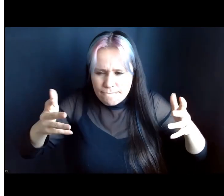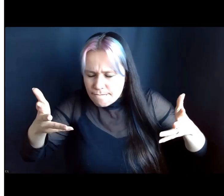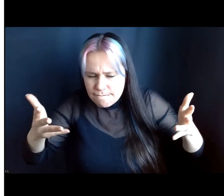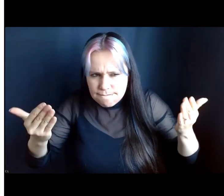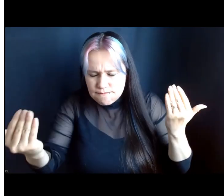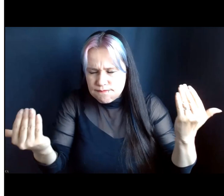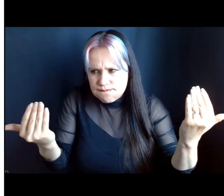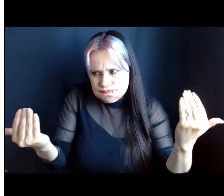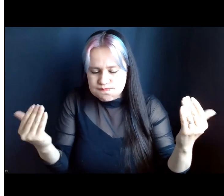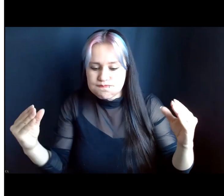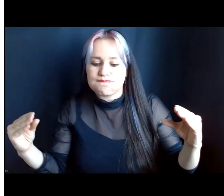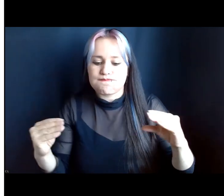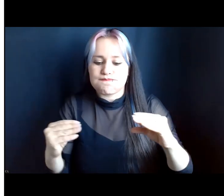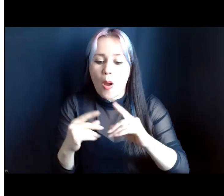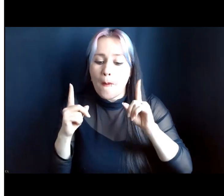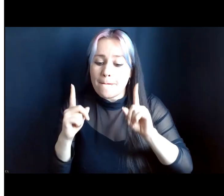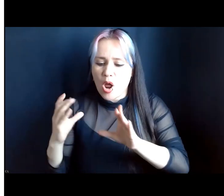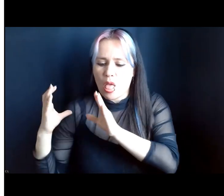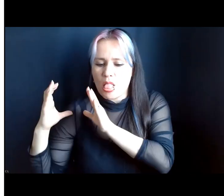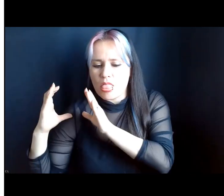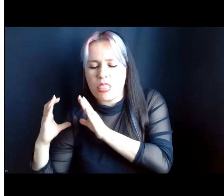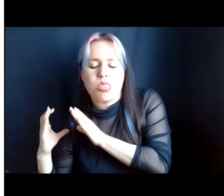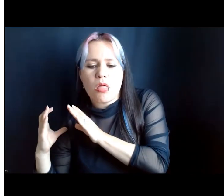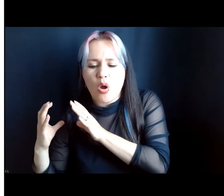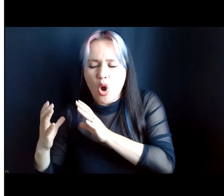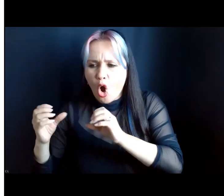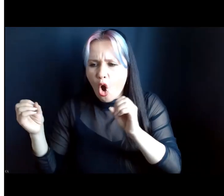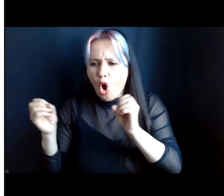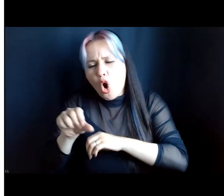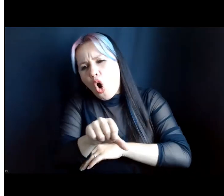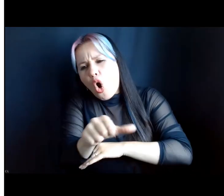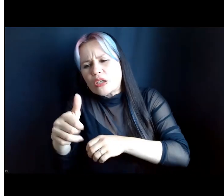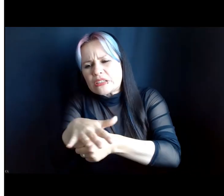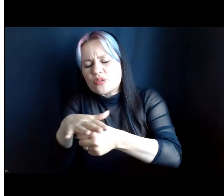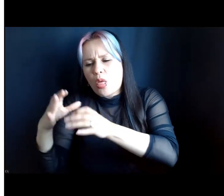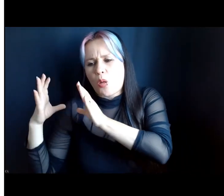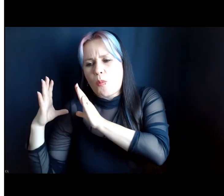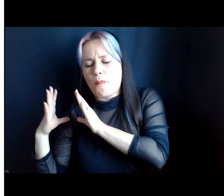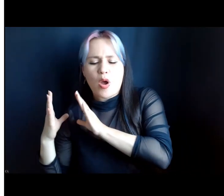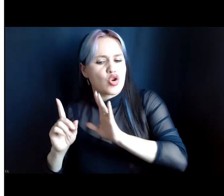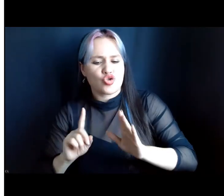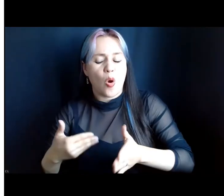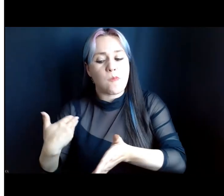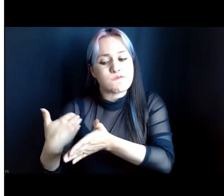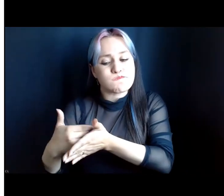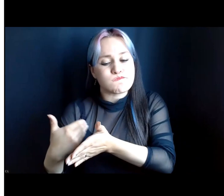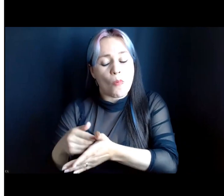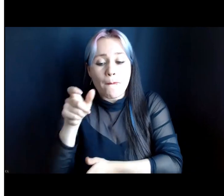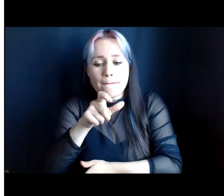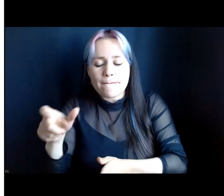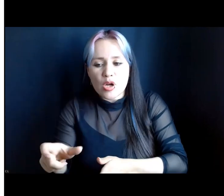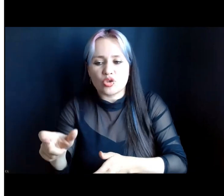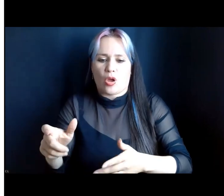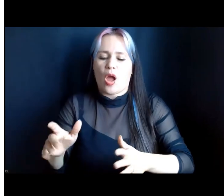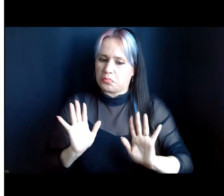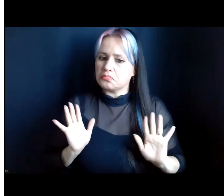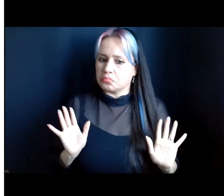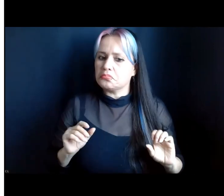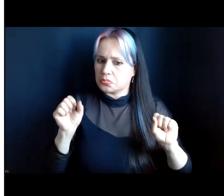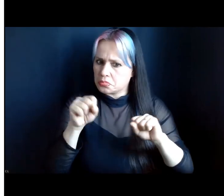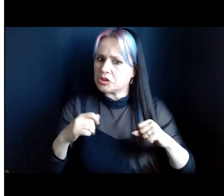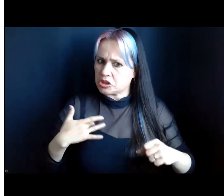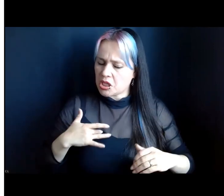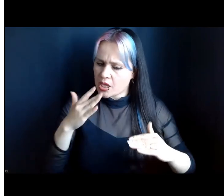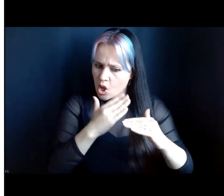lingüística cultural y socioeconómica Pero qué son los ajustes razonables según el cdpd del